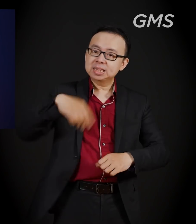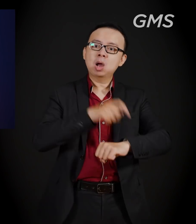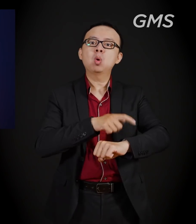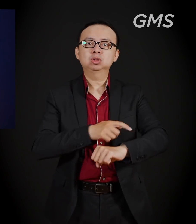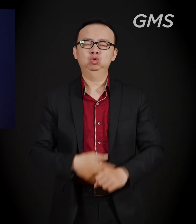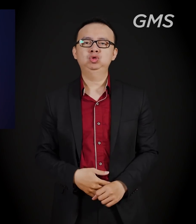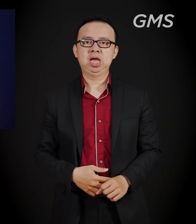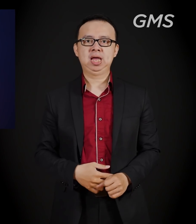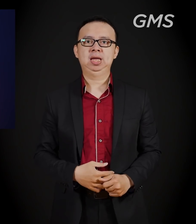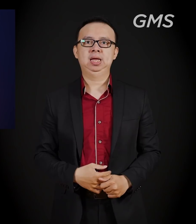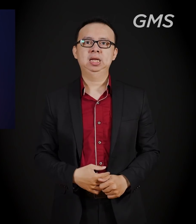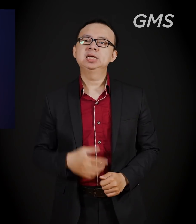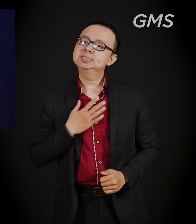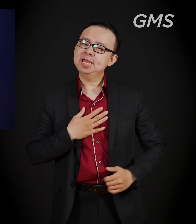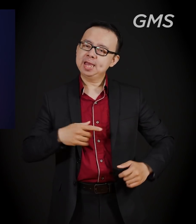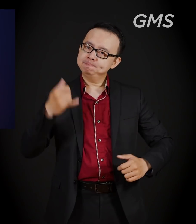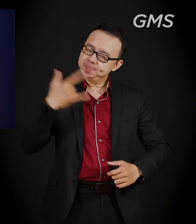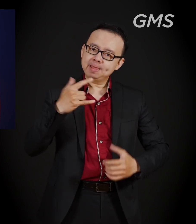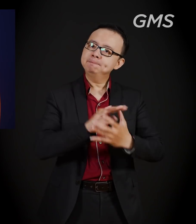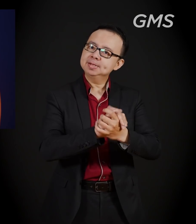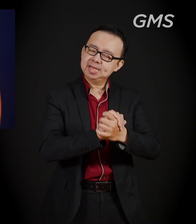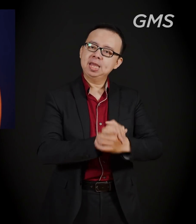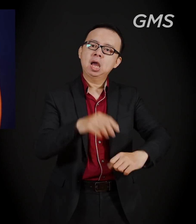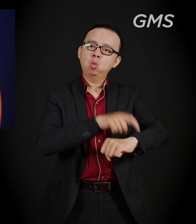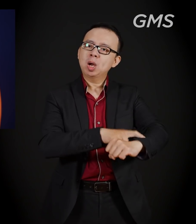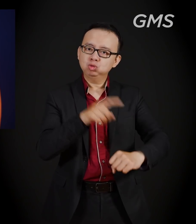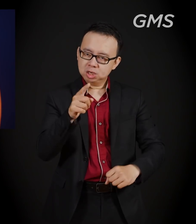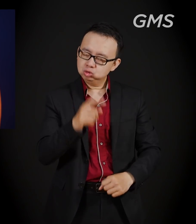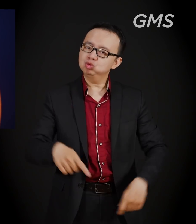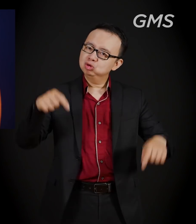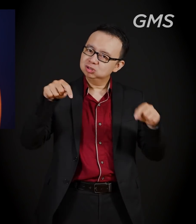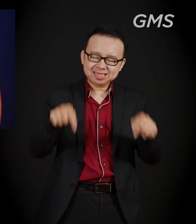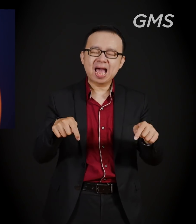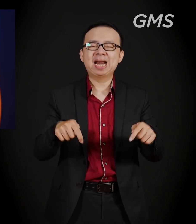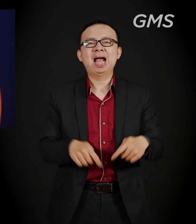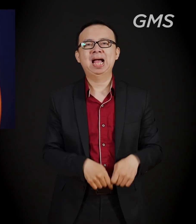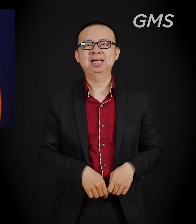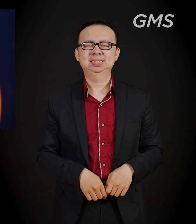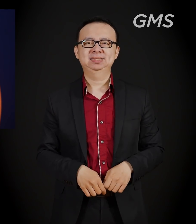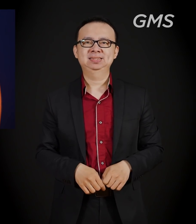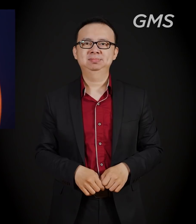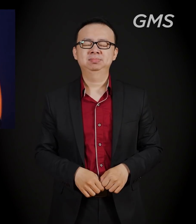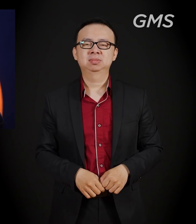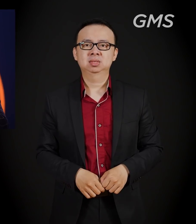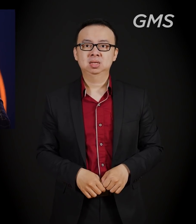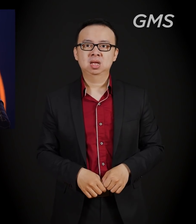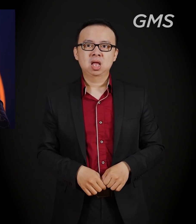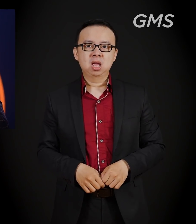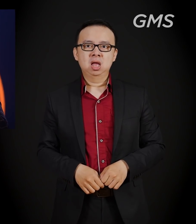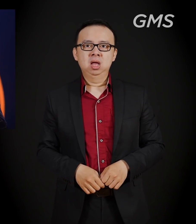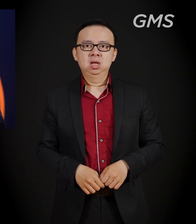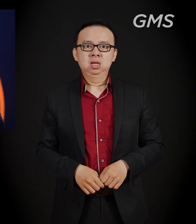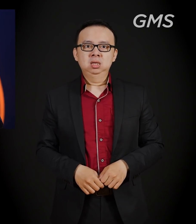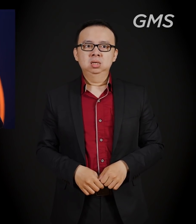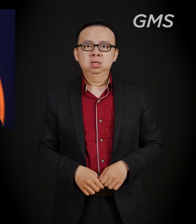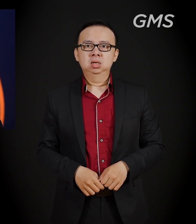I'm strongly believe now is the time. Akan datang waktunya. Orang tidak